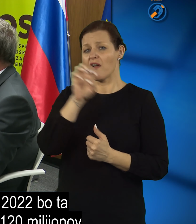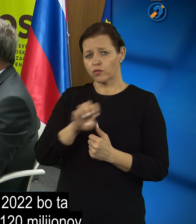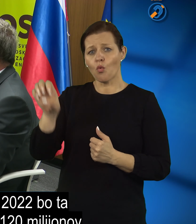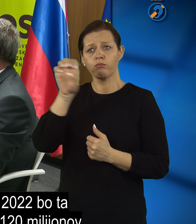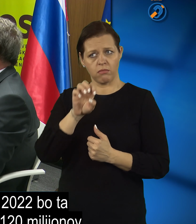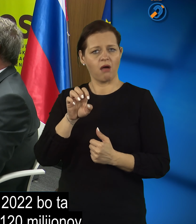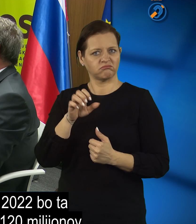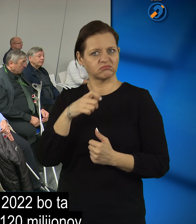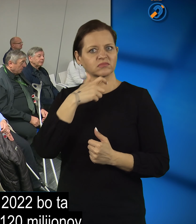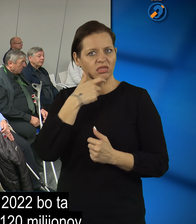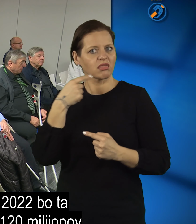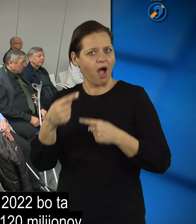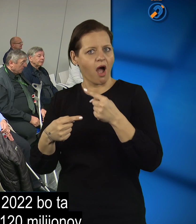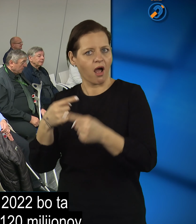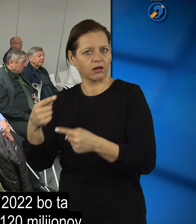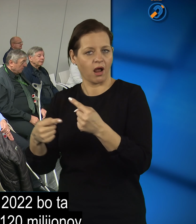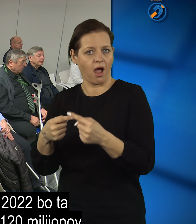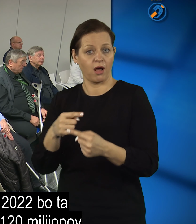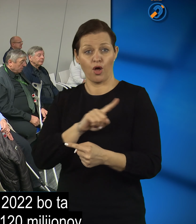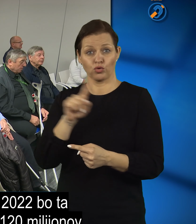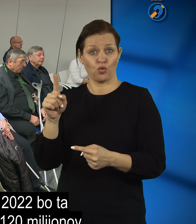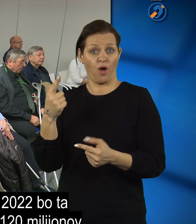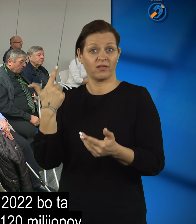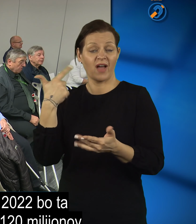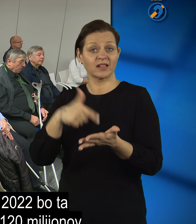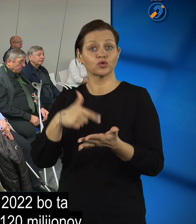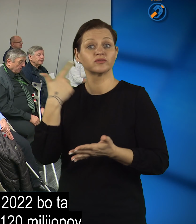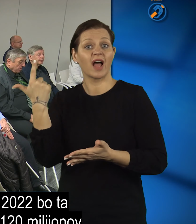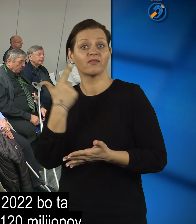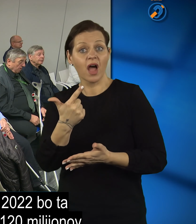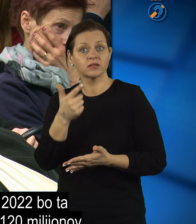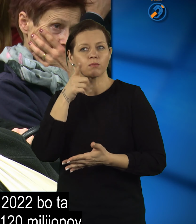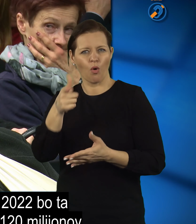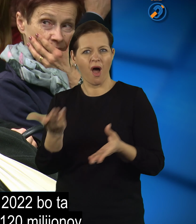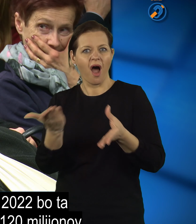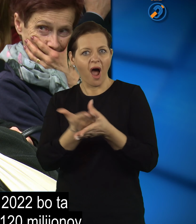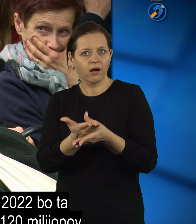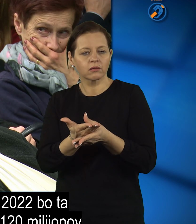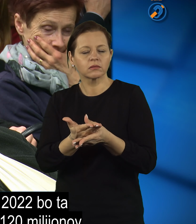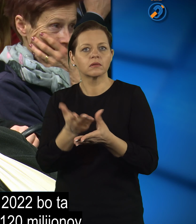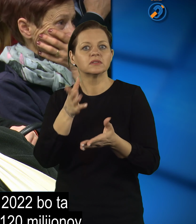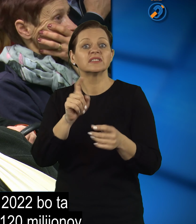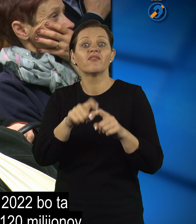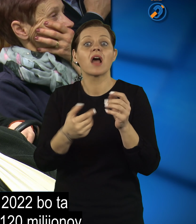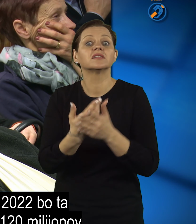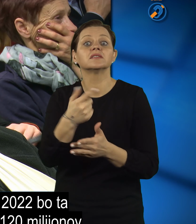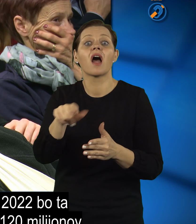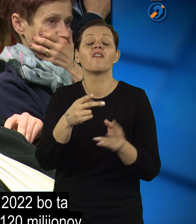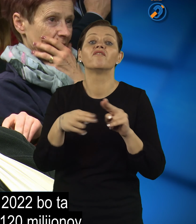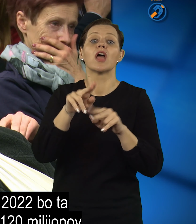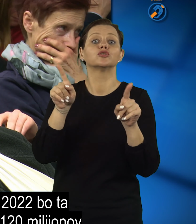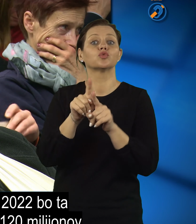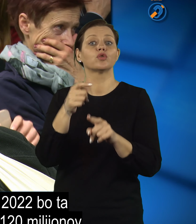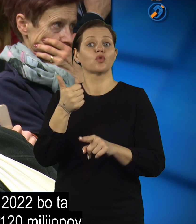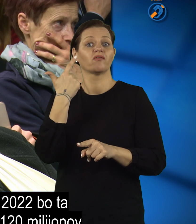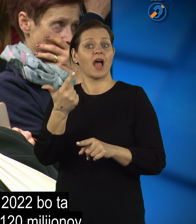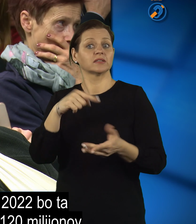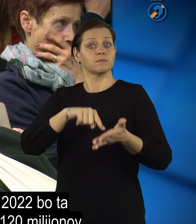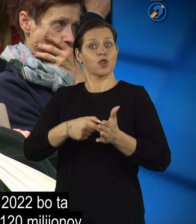Evropa se stara, do 2022 bo ta akt zadeval že več kot 120 milijonov